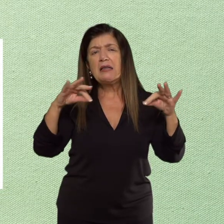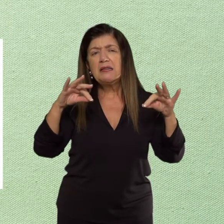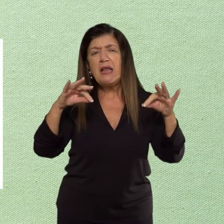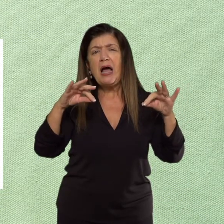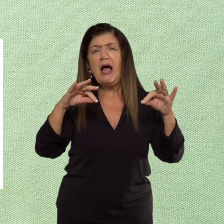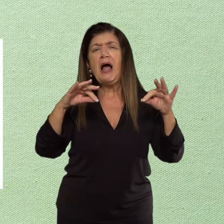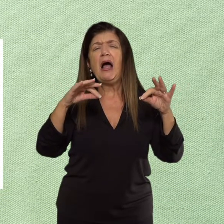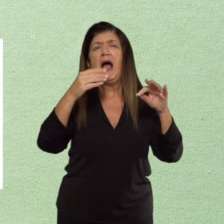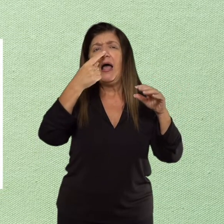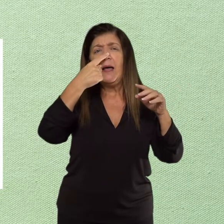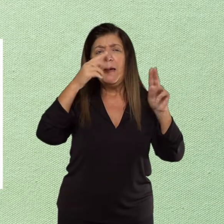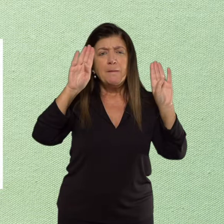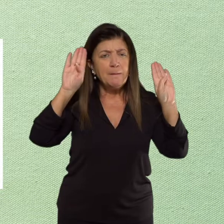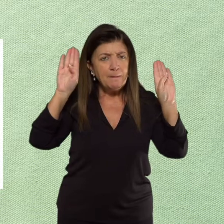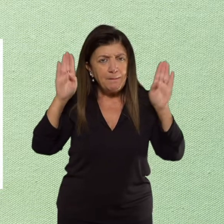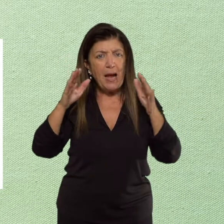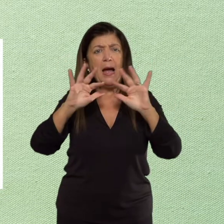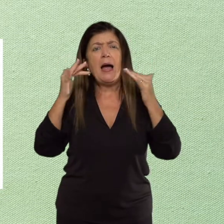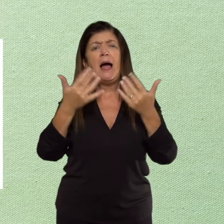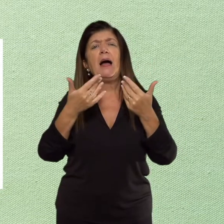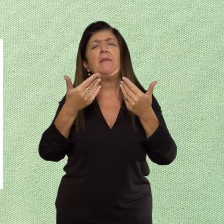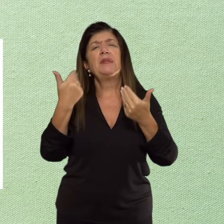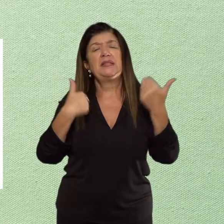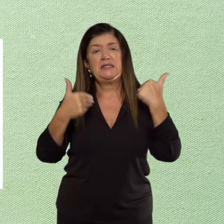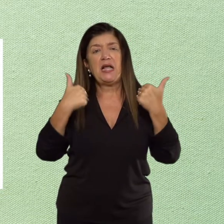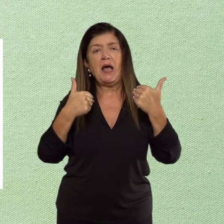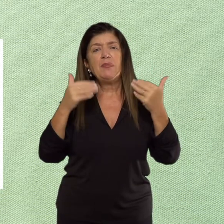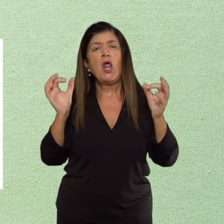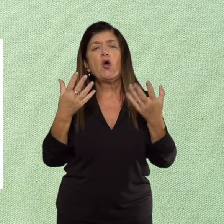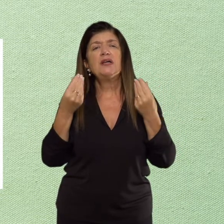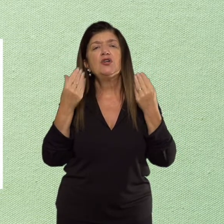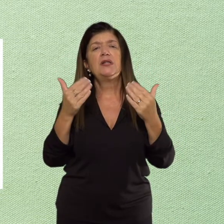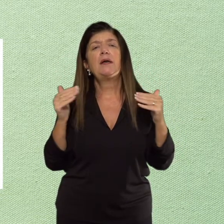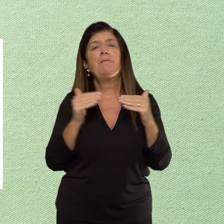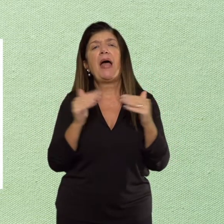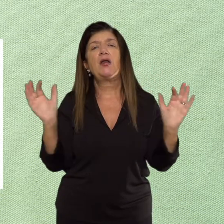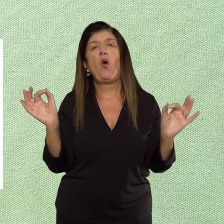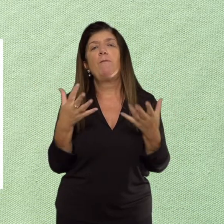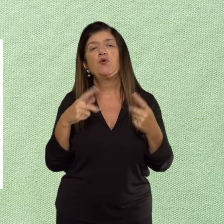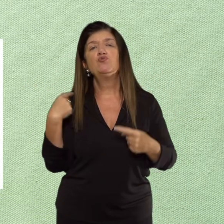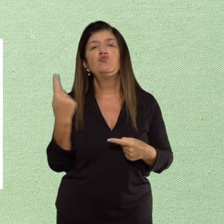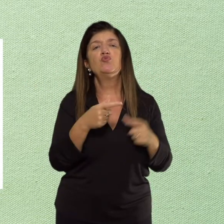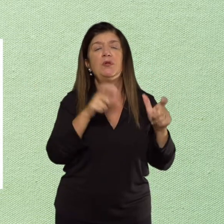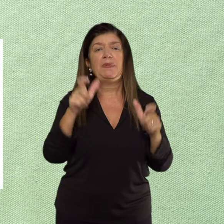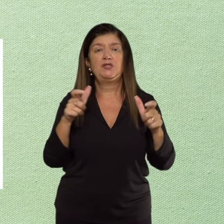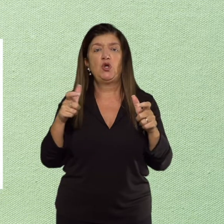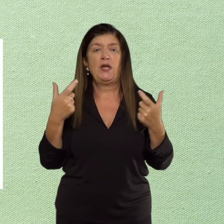disabilità, cioè più che altro per dare pari opportunità alle persone con disabilità nella vita quotidiana, nel